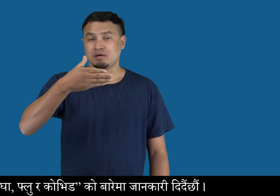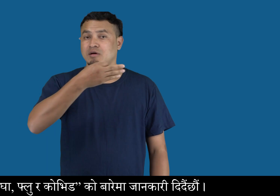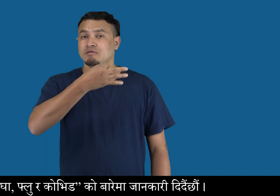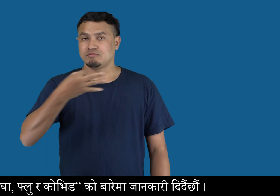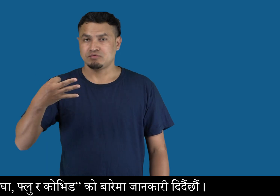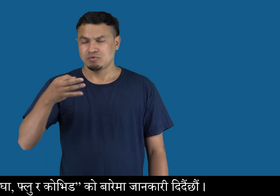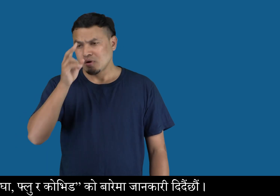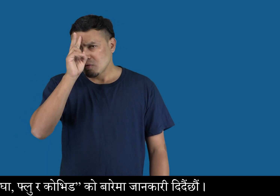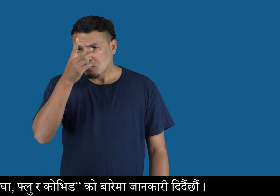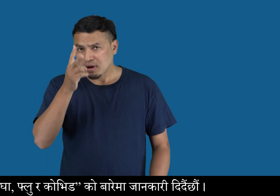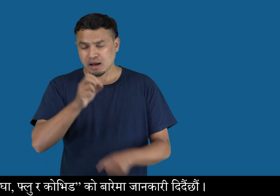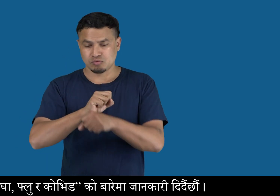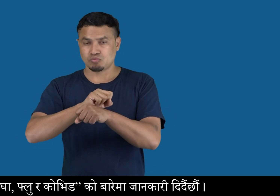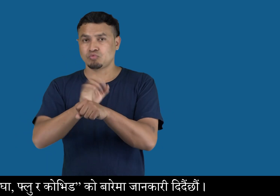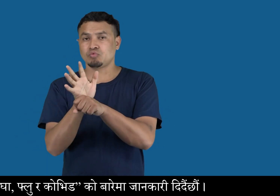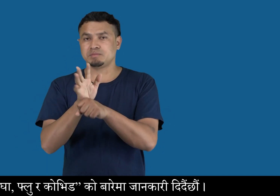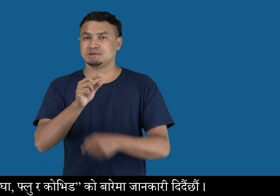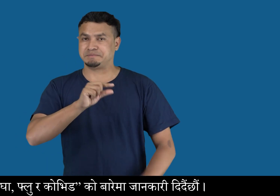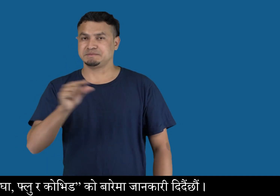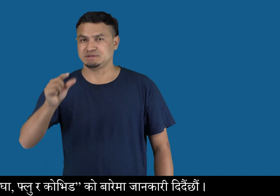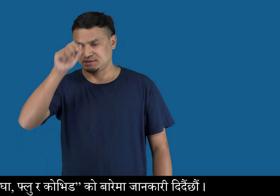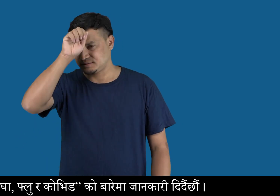बारेमा जानकारी दिँदैछौँ।